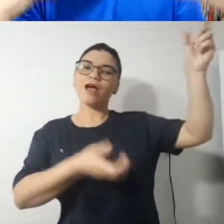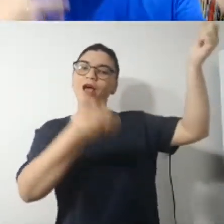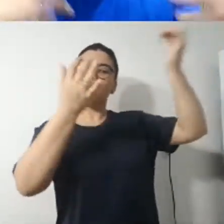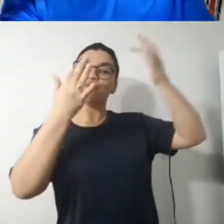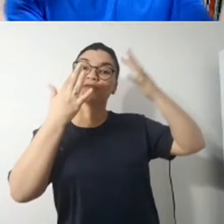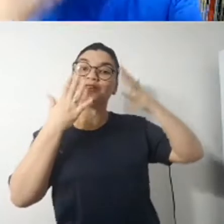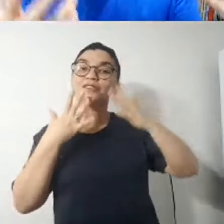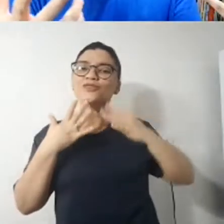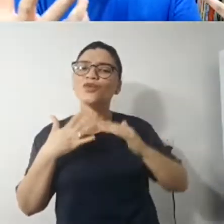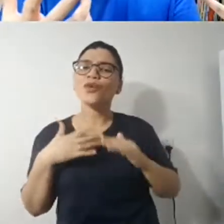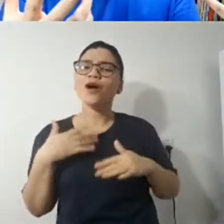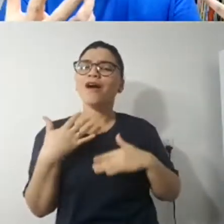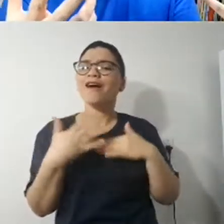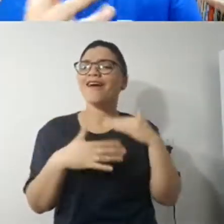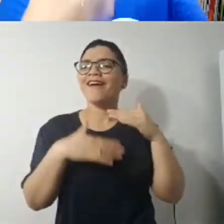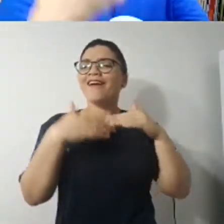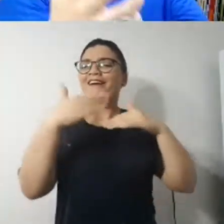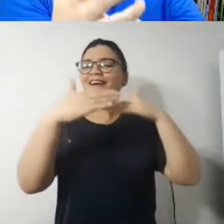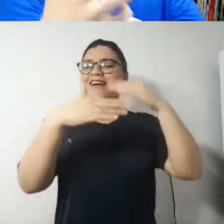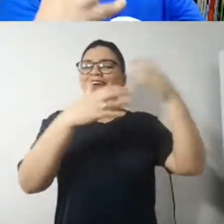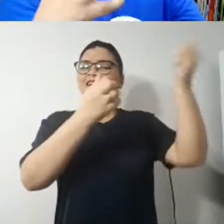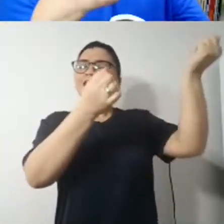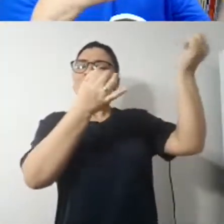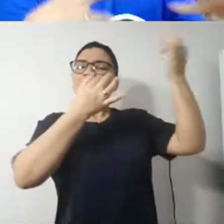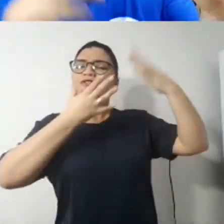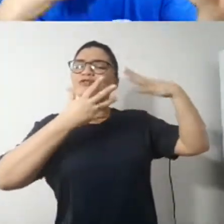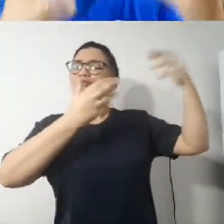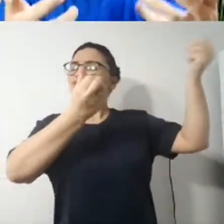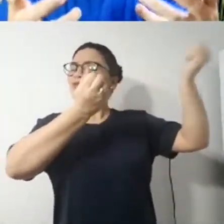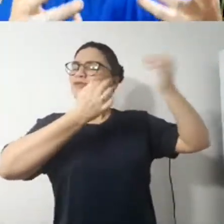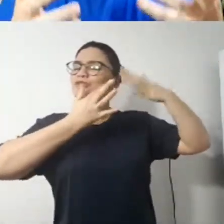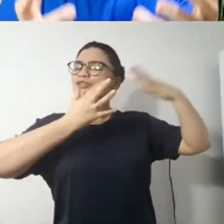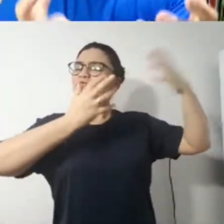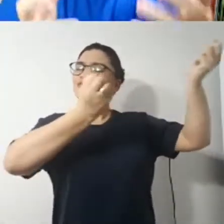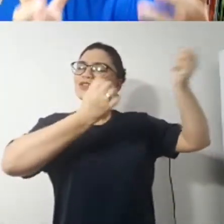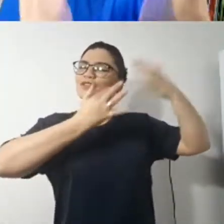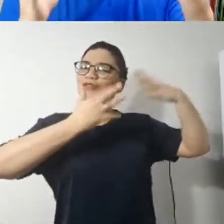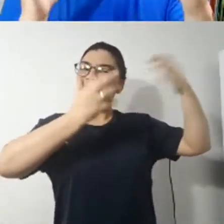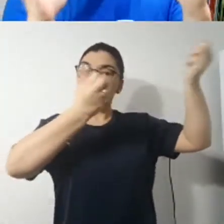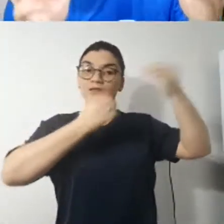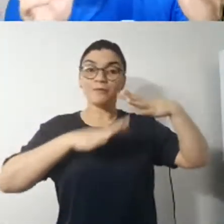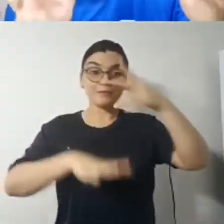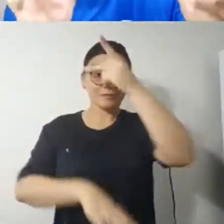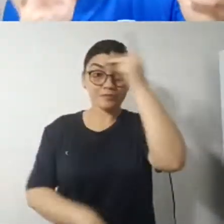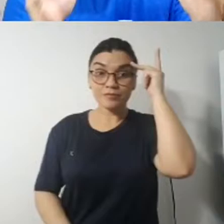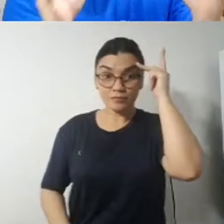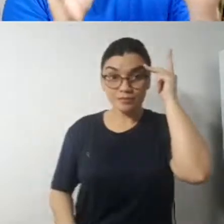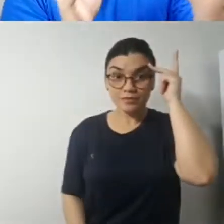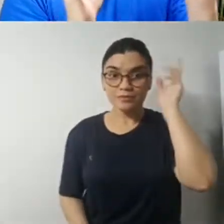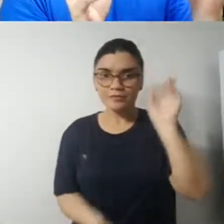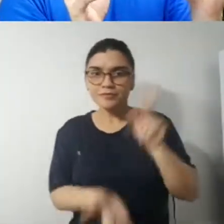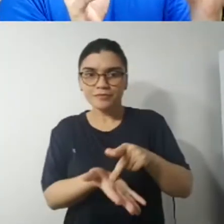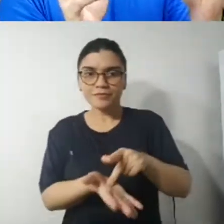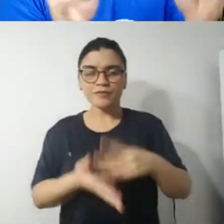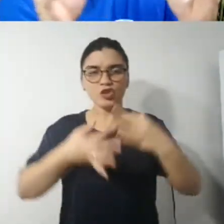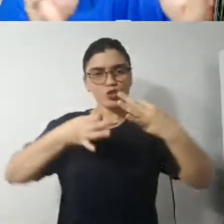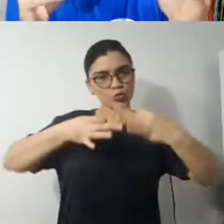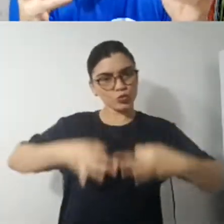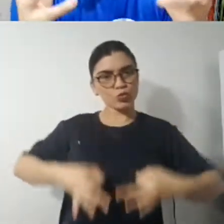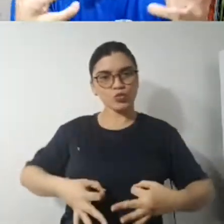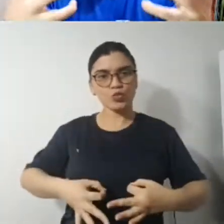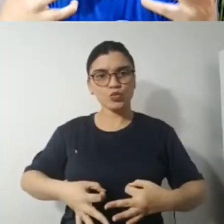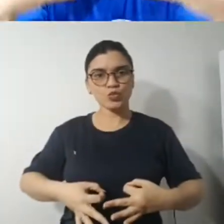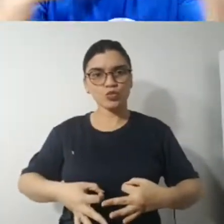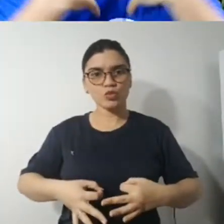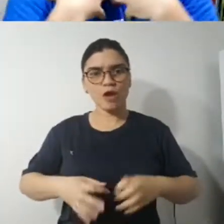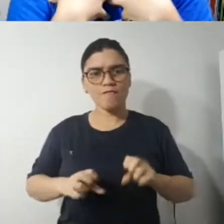mais bênçãos. O homem que se esforça para viver uma vida justa, uma vida correta, não por